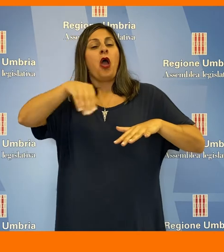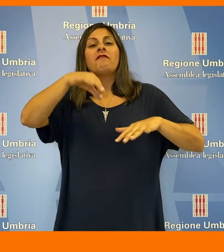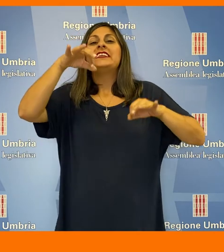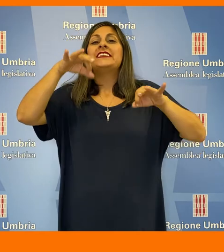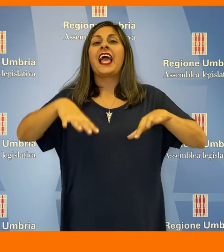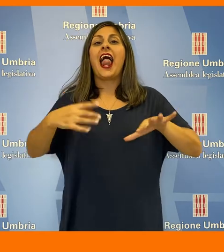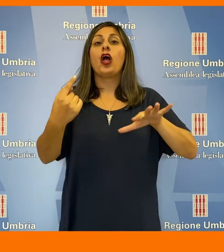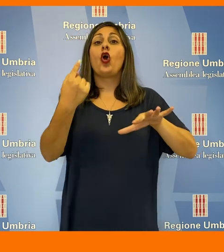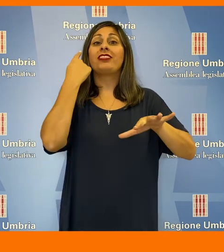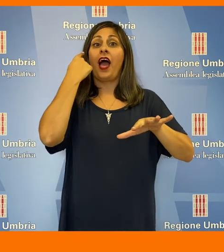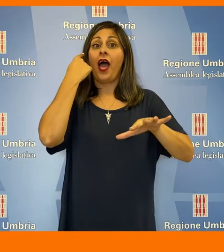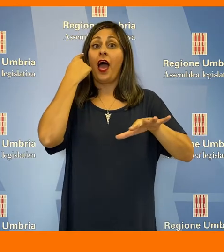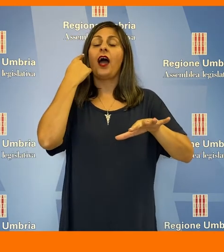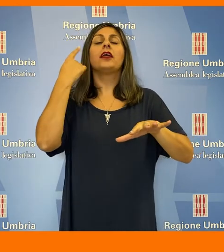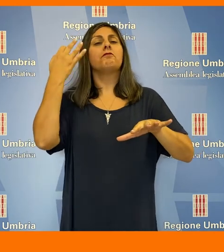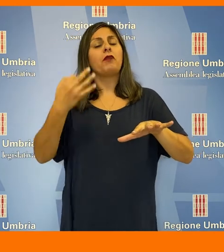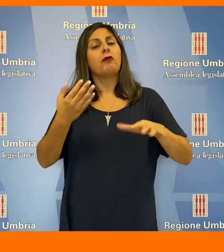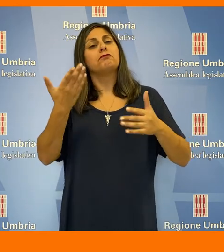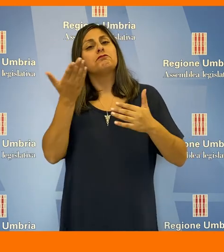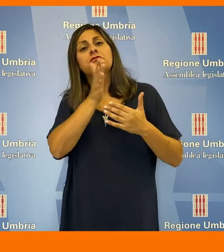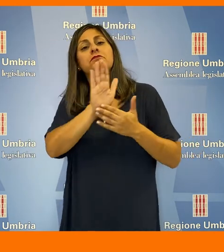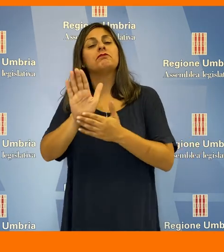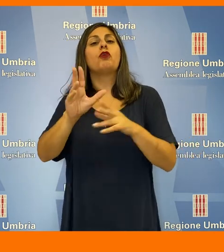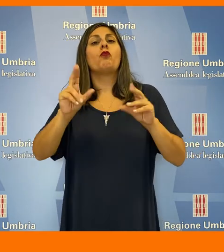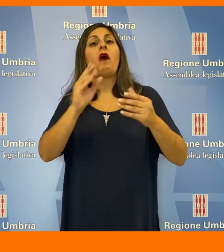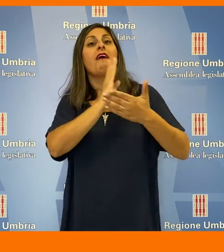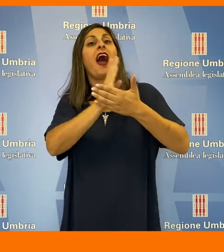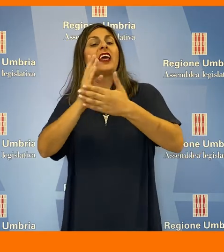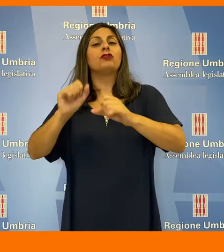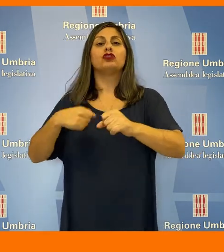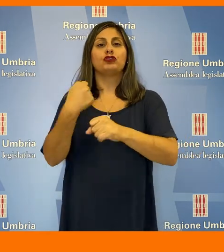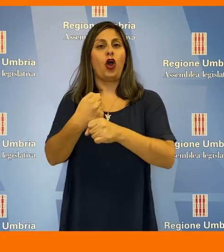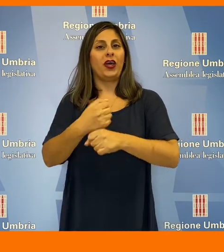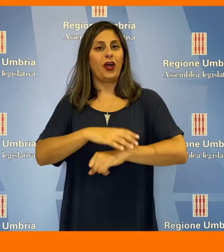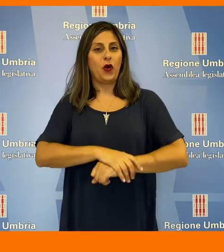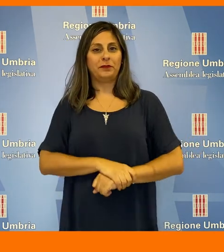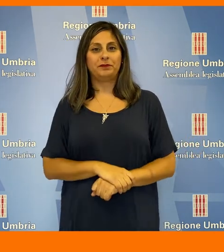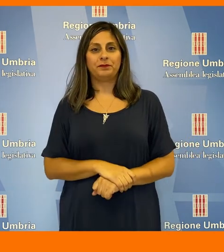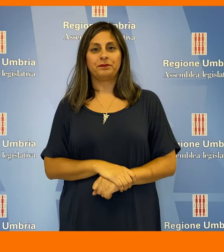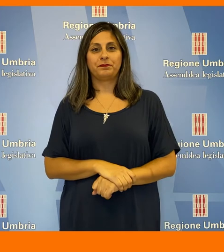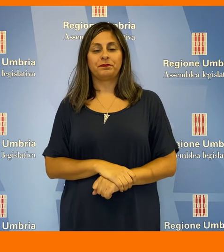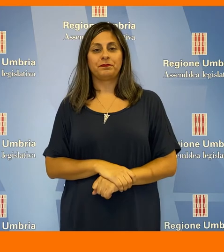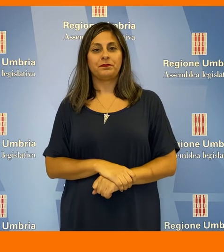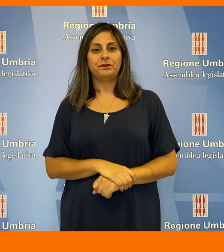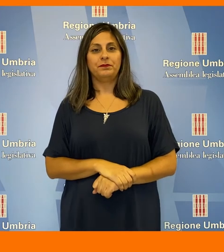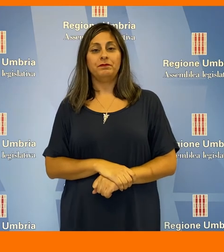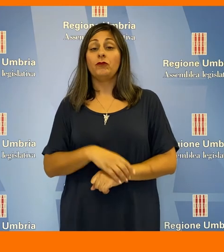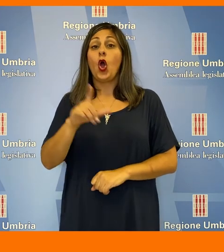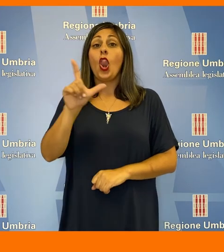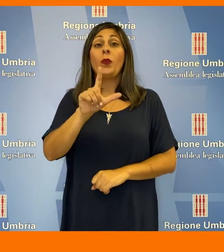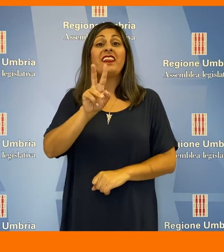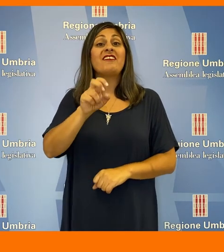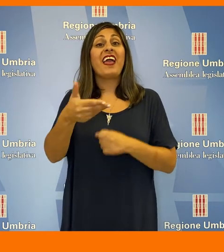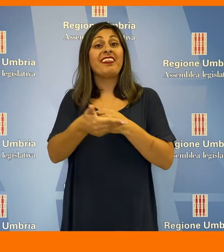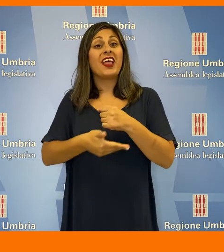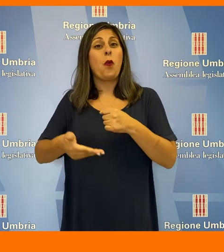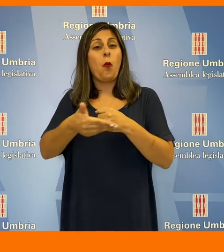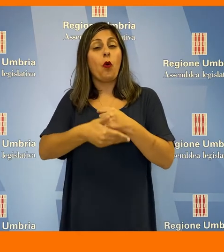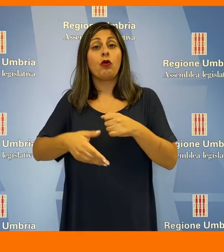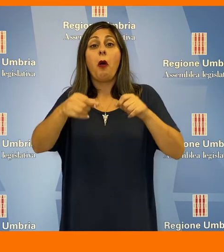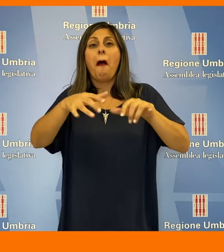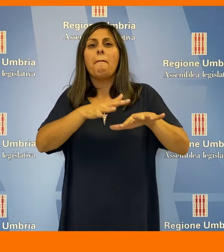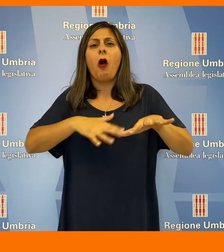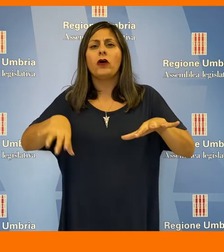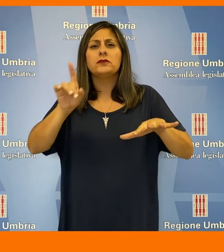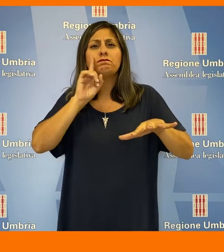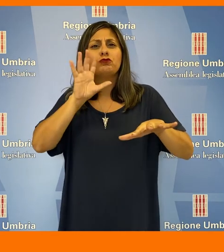alla Sala dei Notari, dove è stato presentato l'archivio storico. Si è tenuta lunedì 20 luglio